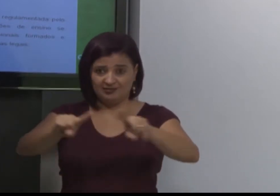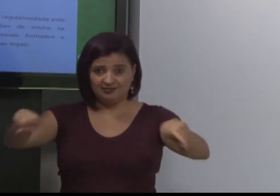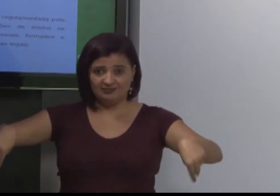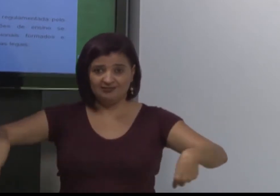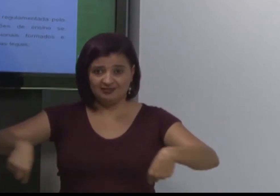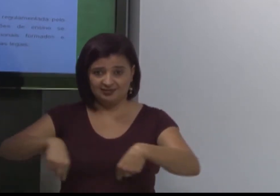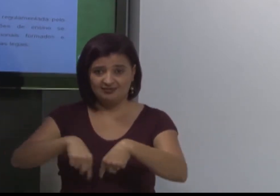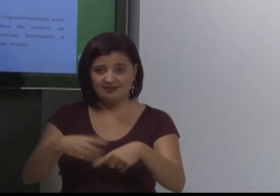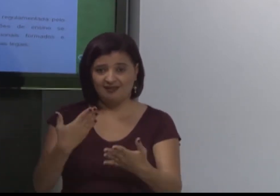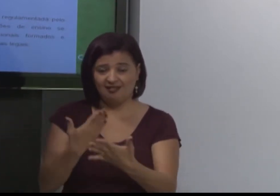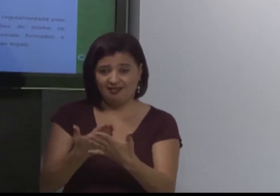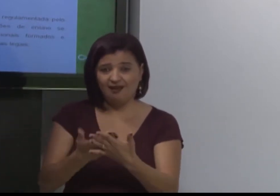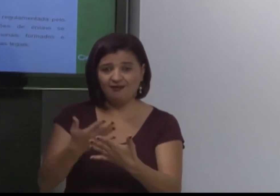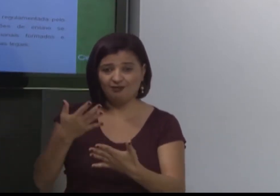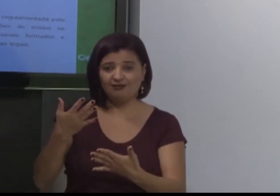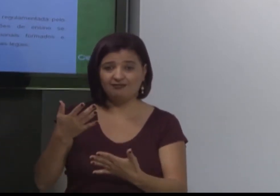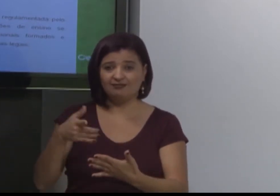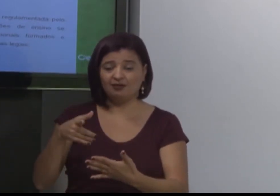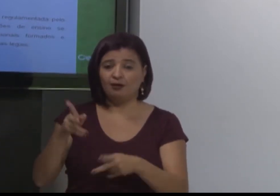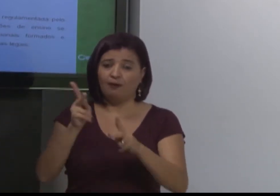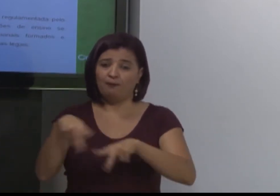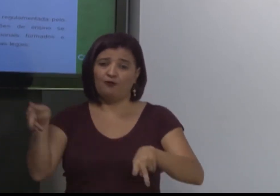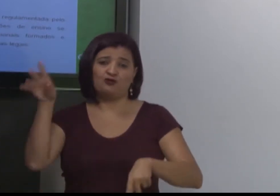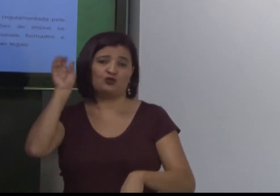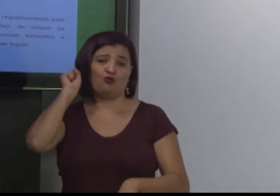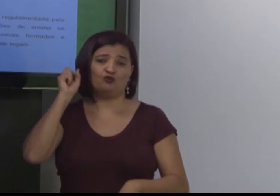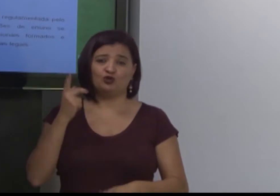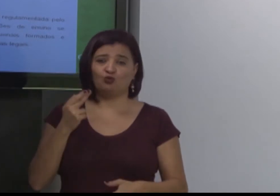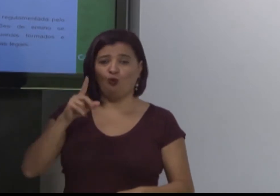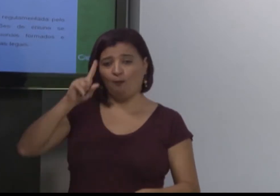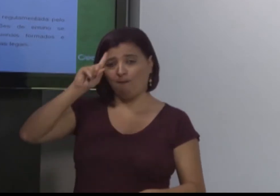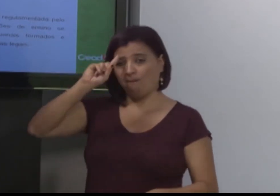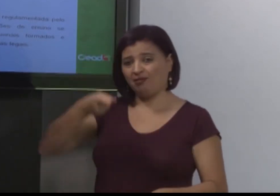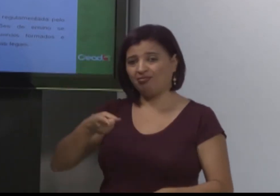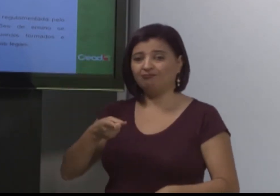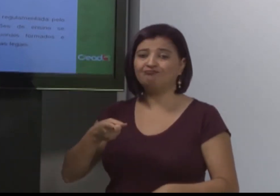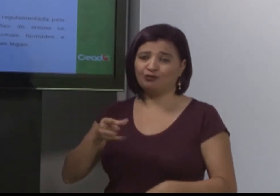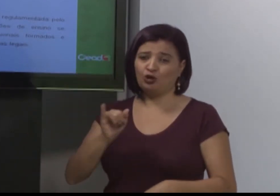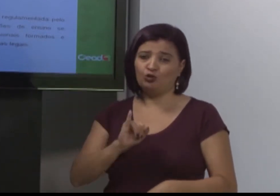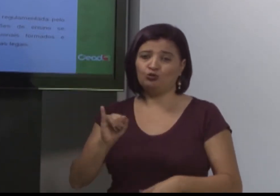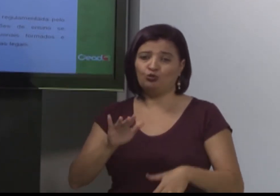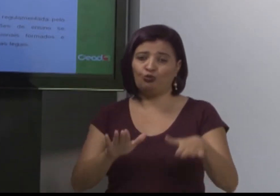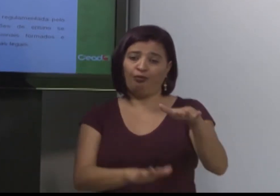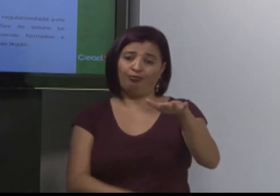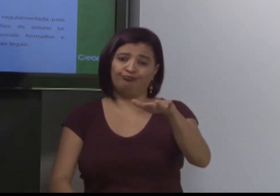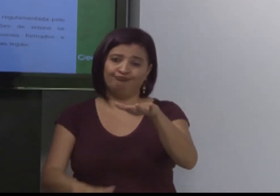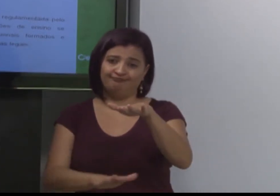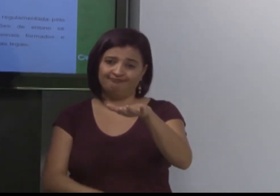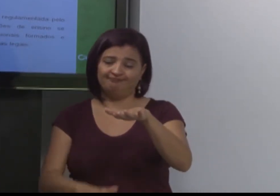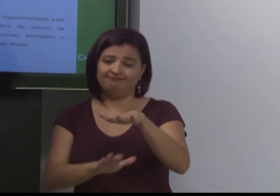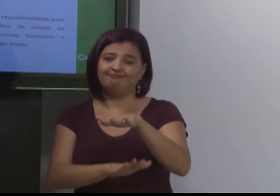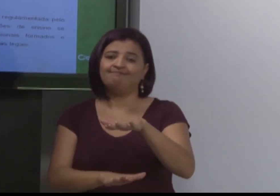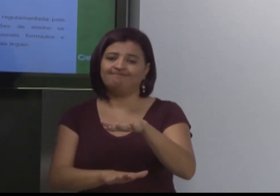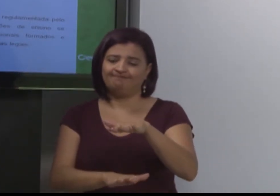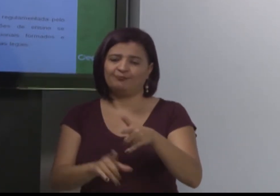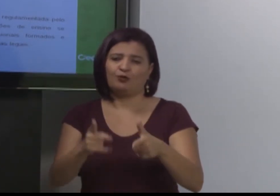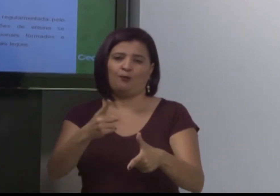Por isso, no ensino médio, era instrutor, que atuava em sala de aula, juntamente com o